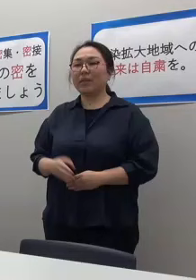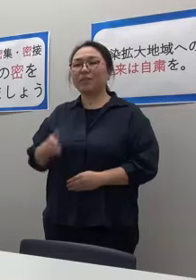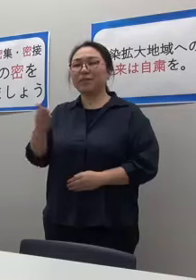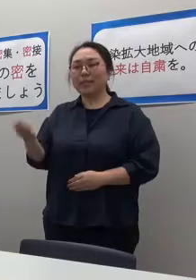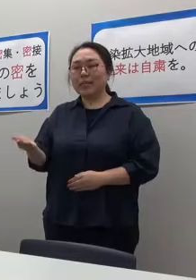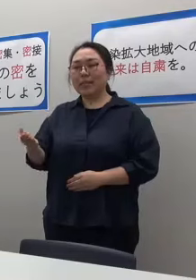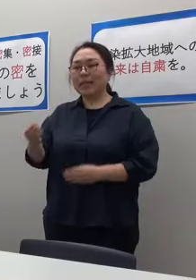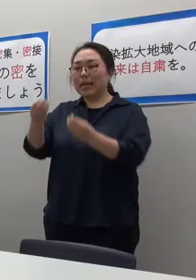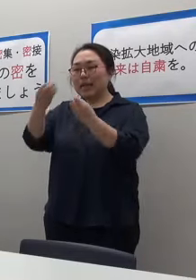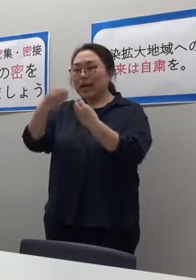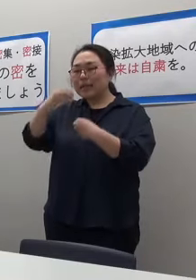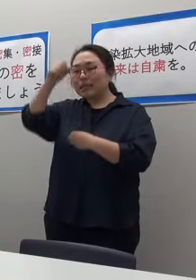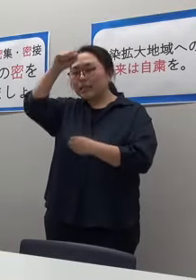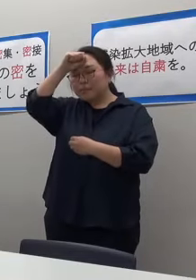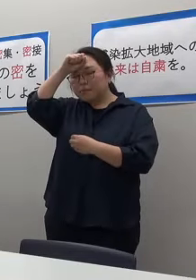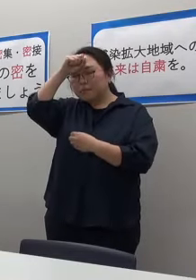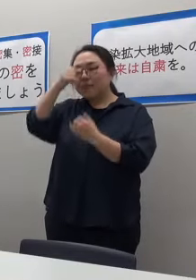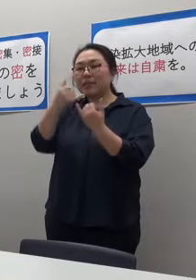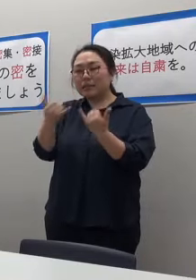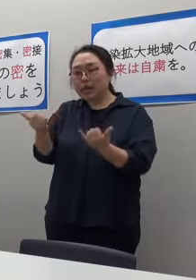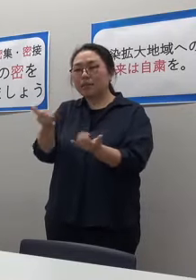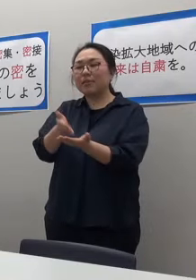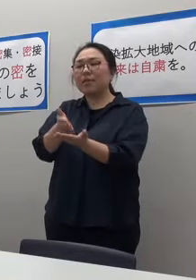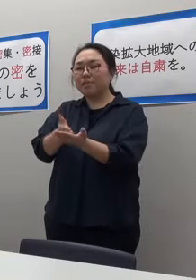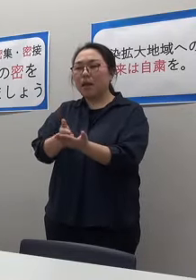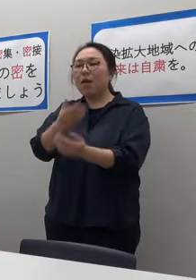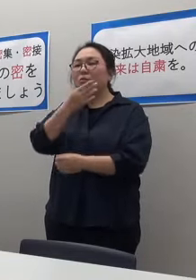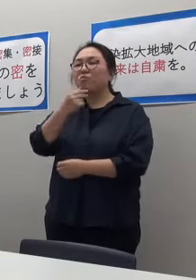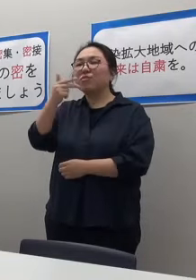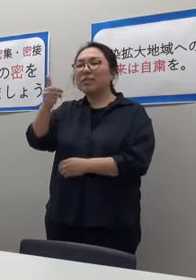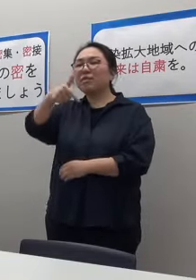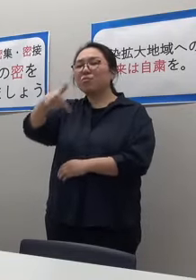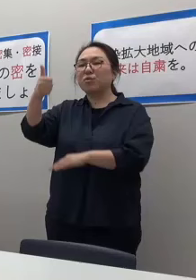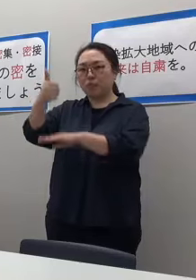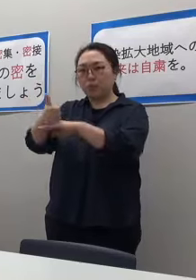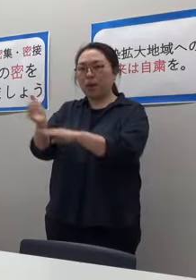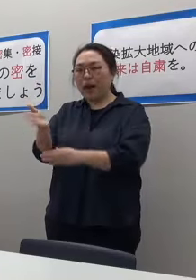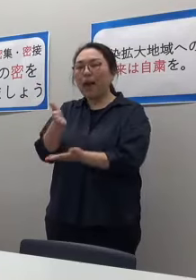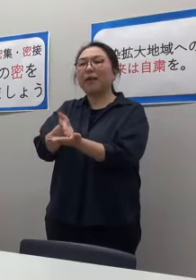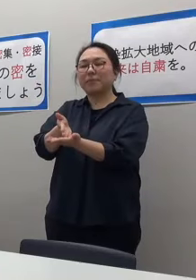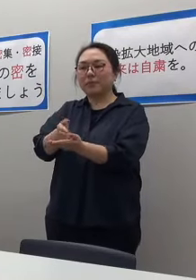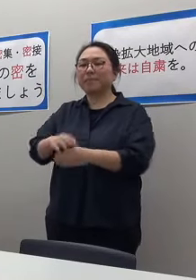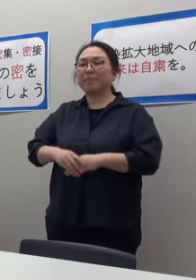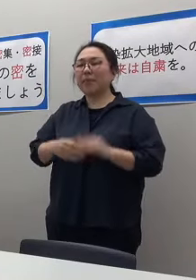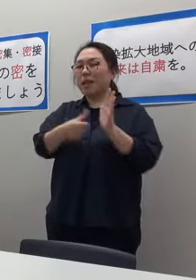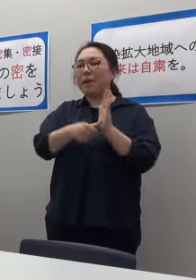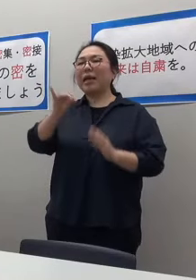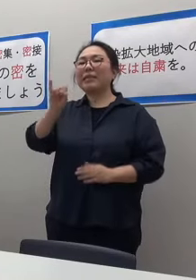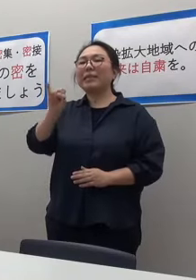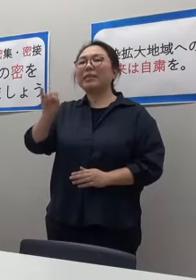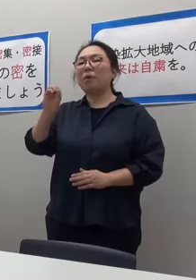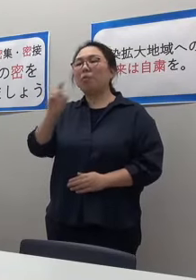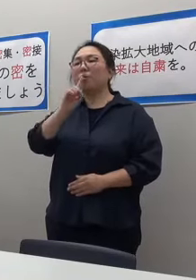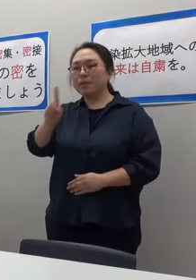感染症患者の概要等についてご提案部長より説明を申し上げます。 はい、方面部長の井湯です。で、私の方から